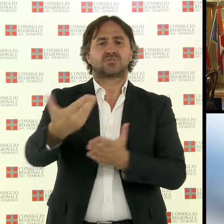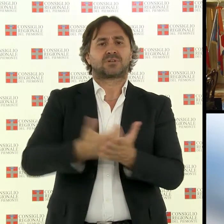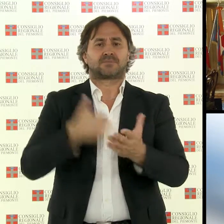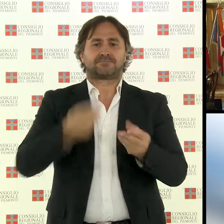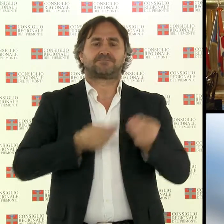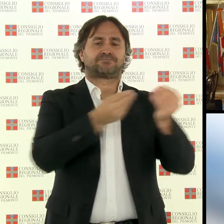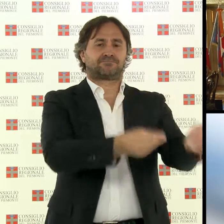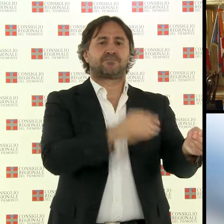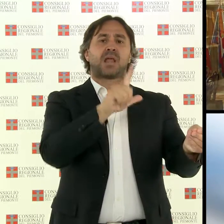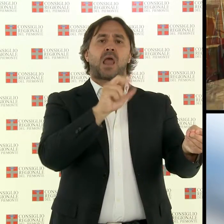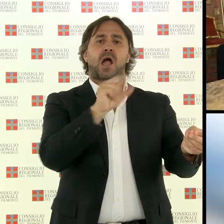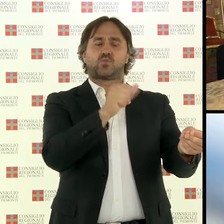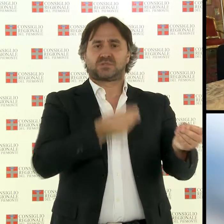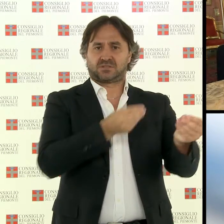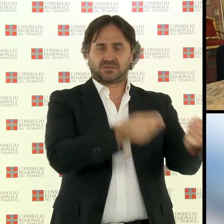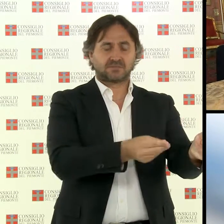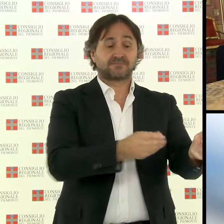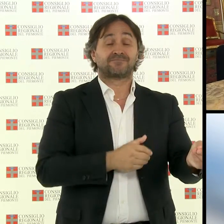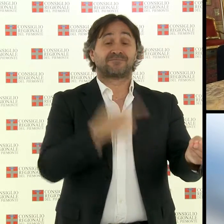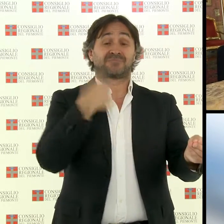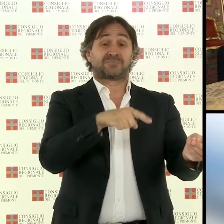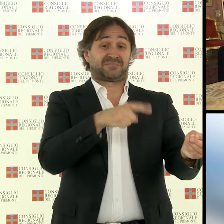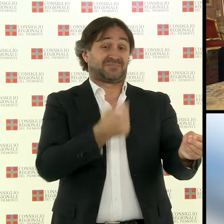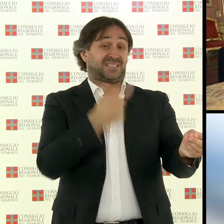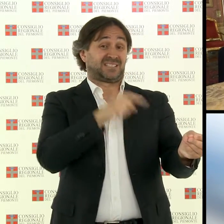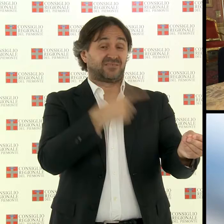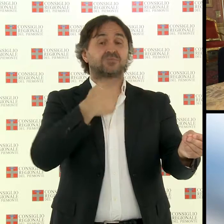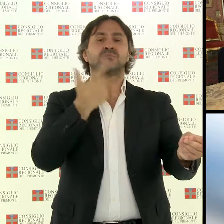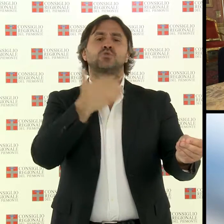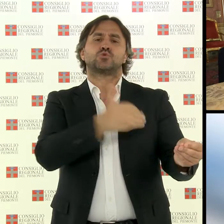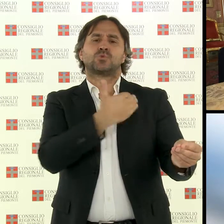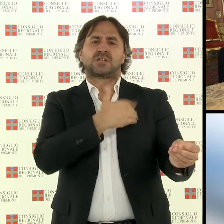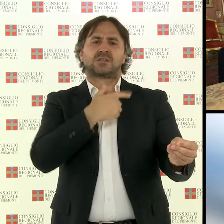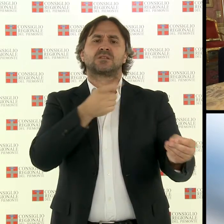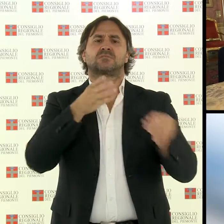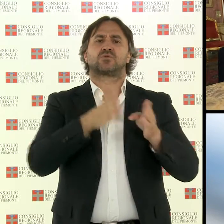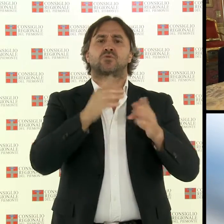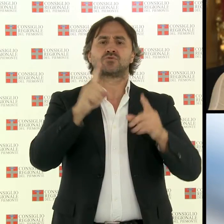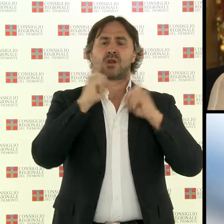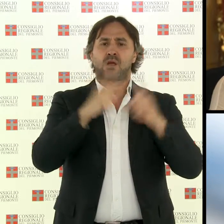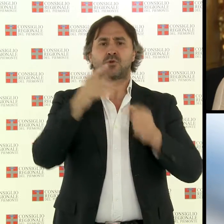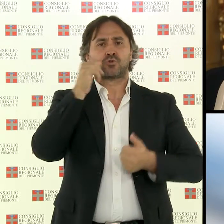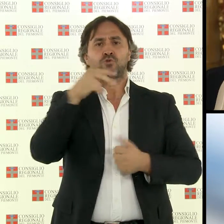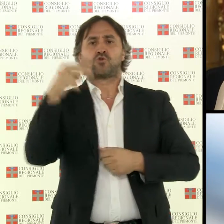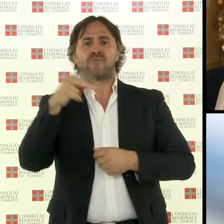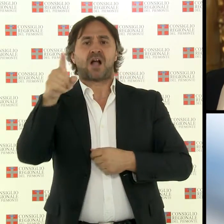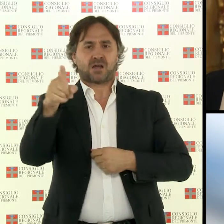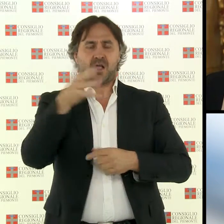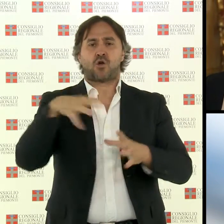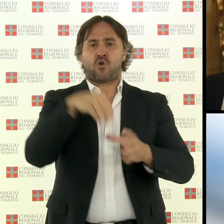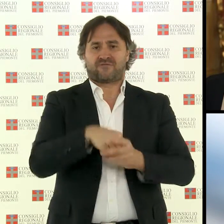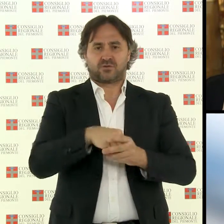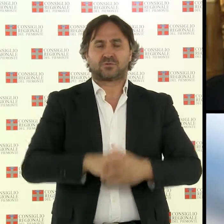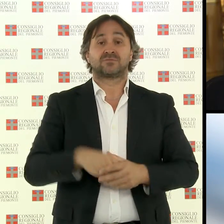regionale, Mauro Laus. L'iniziativa ha coinvolto anche gli studenti dei corsi di laurea di Torino e Novara. Attualmente in tutta